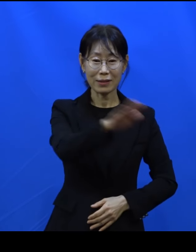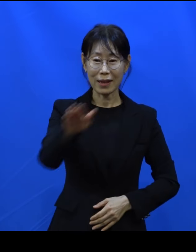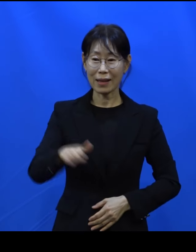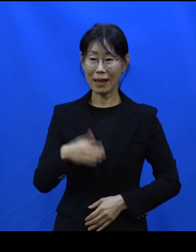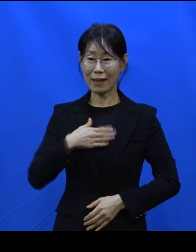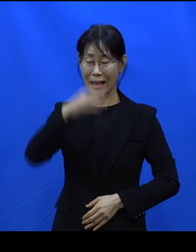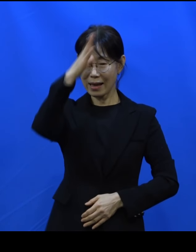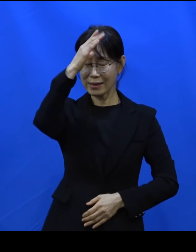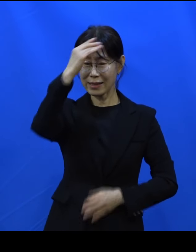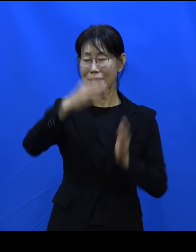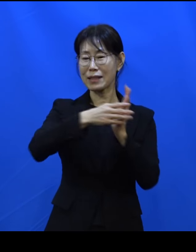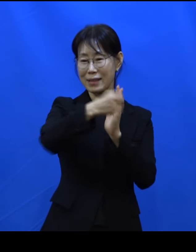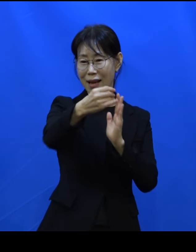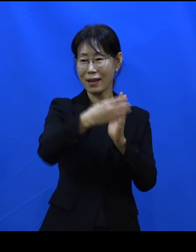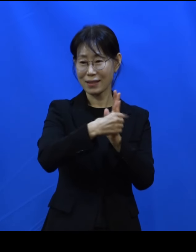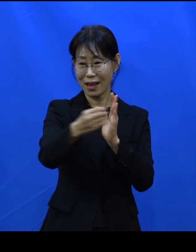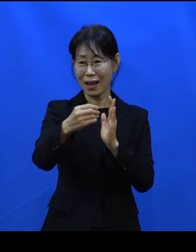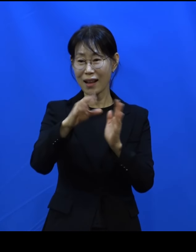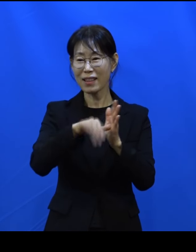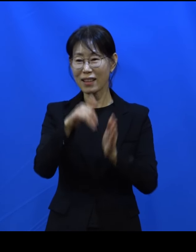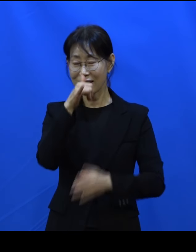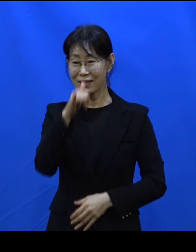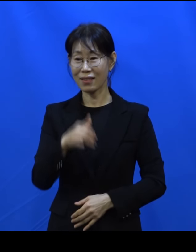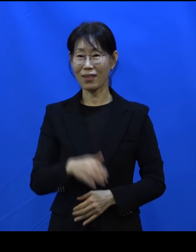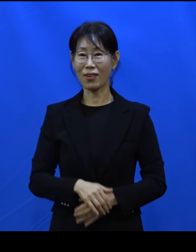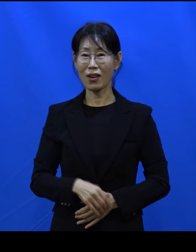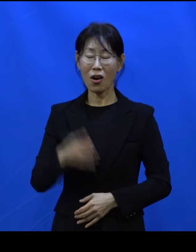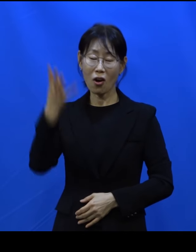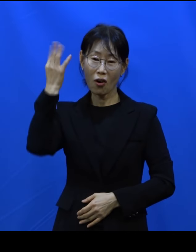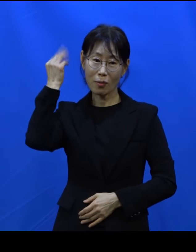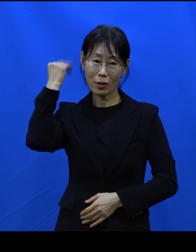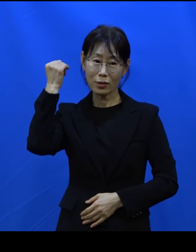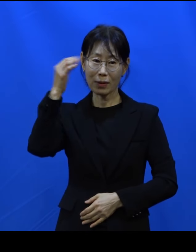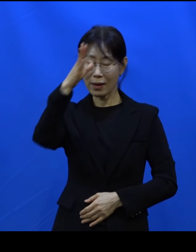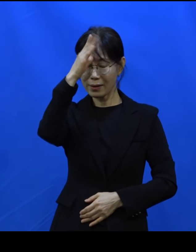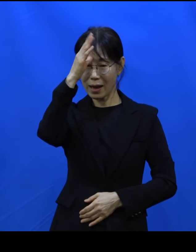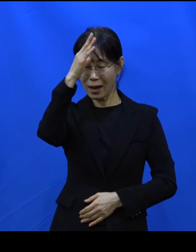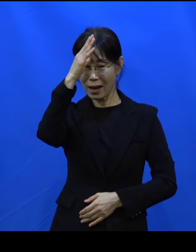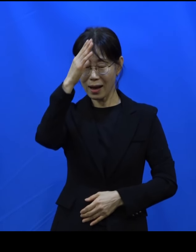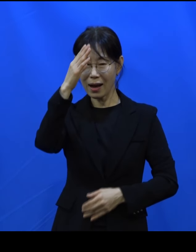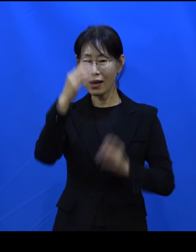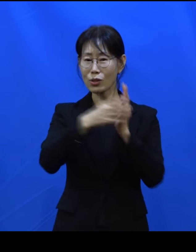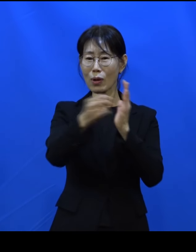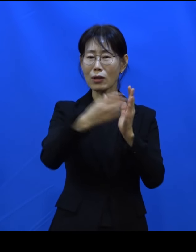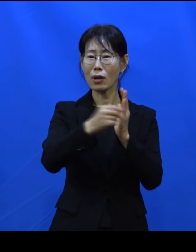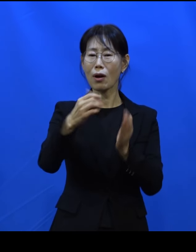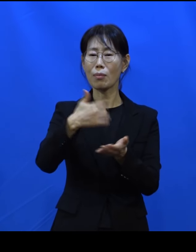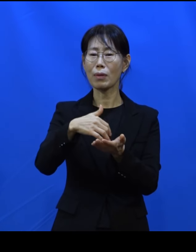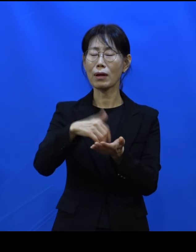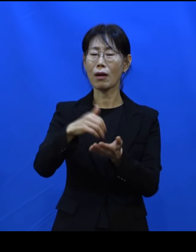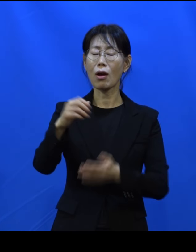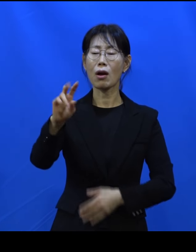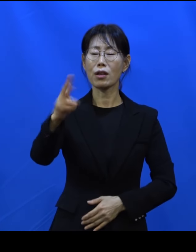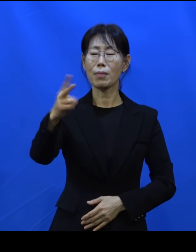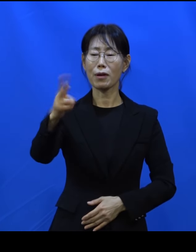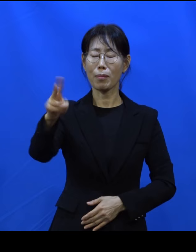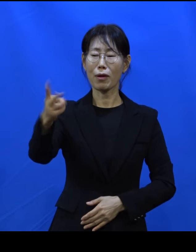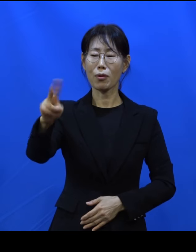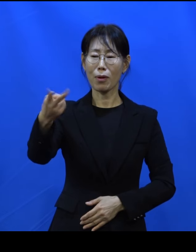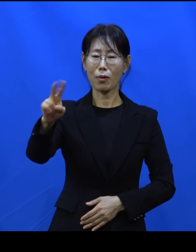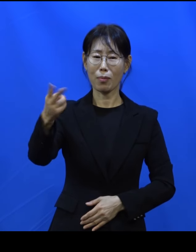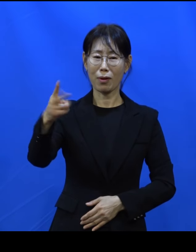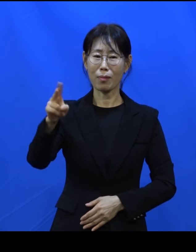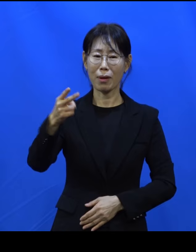번씩 하는데, 그래도 너무너무 좋아요. 얼마 전에도 몇 주 전에 닭 200마리를 풀었더니 청년들이 얼마나